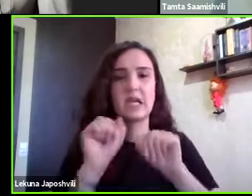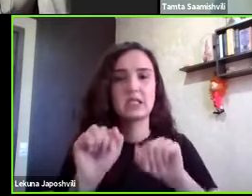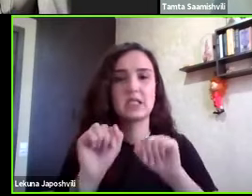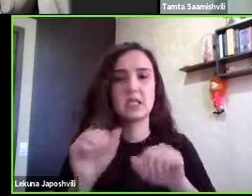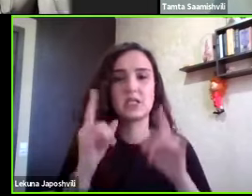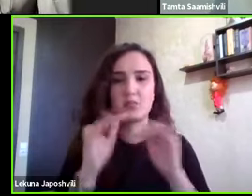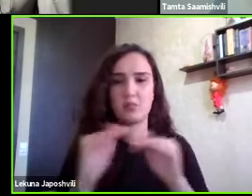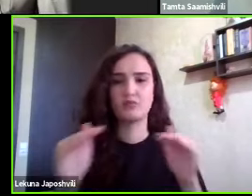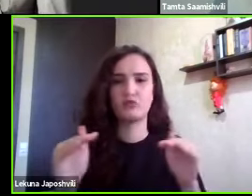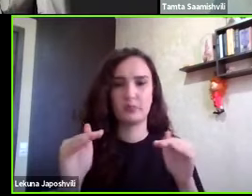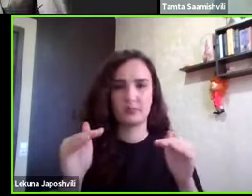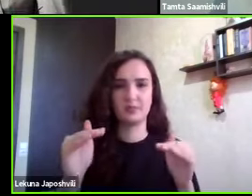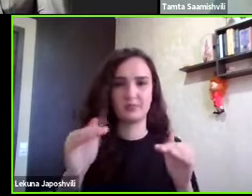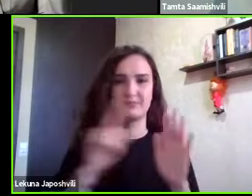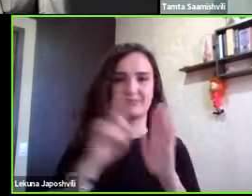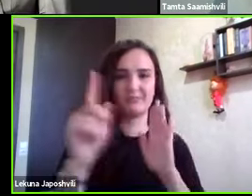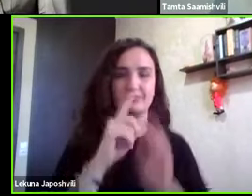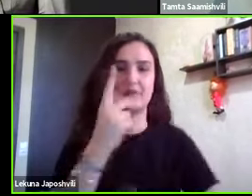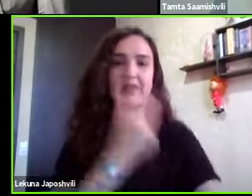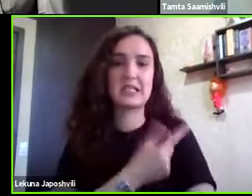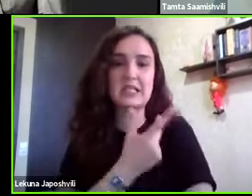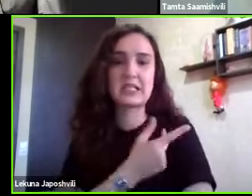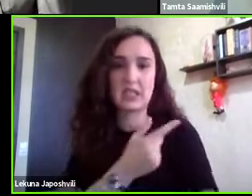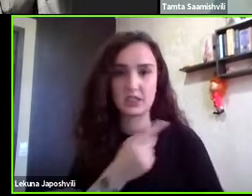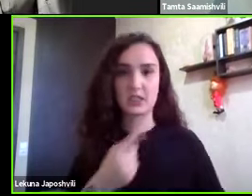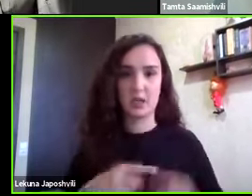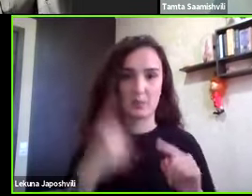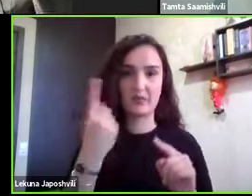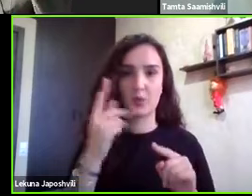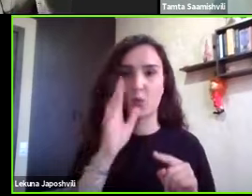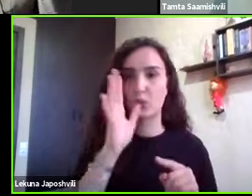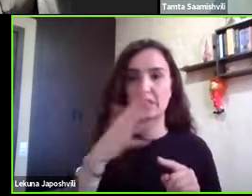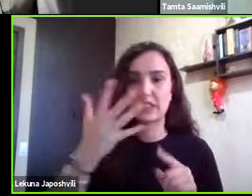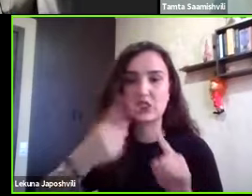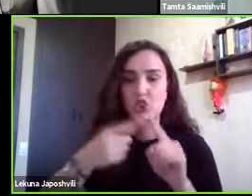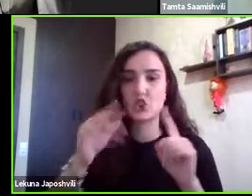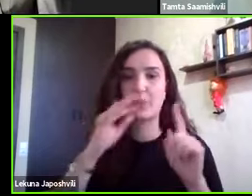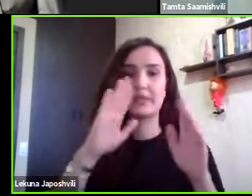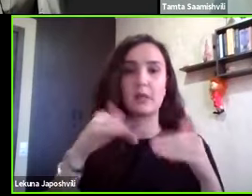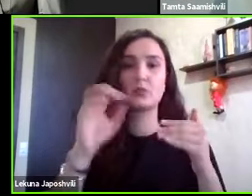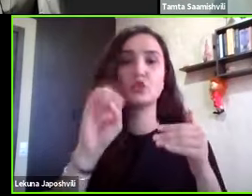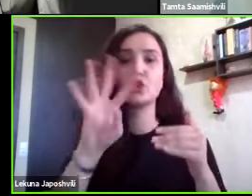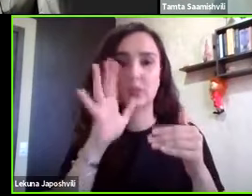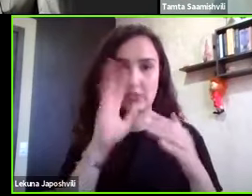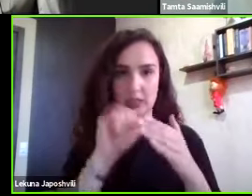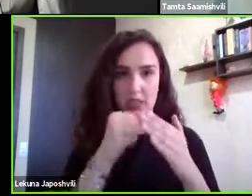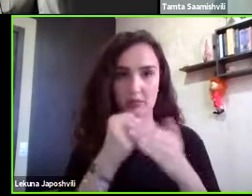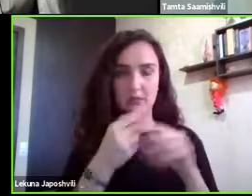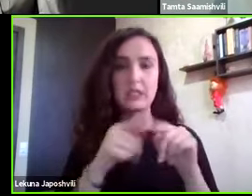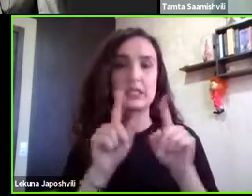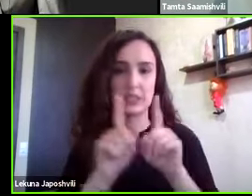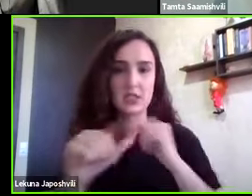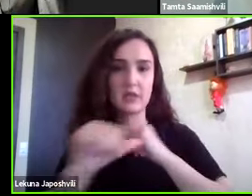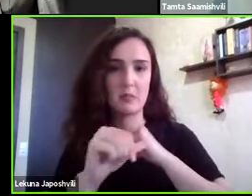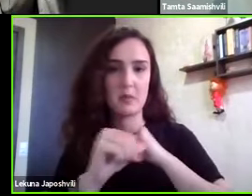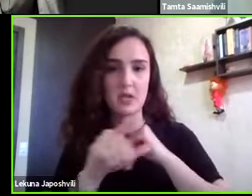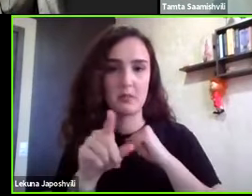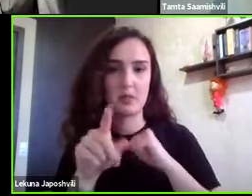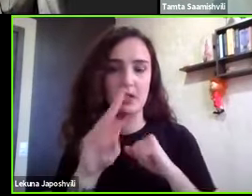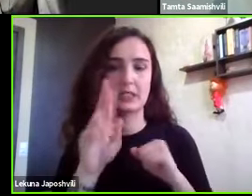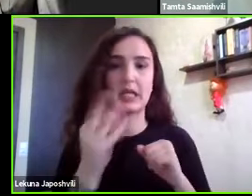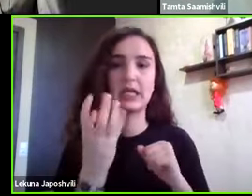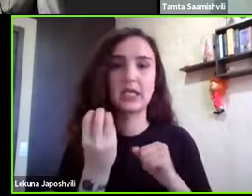ბავშვებს უკეთებთ, პირველი 5 წელიც, შემდეგ 14 წელზე. ესეც გვეხმარება და